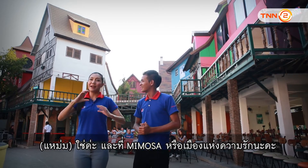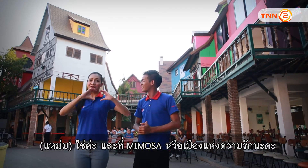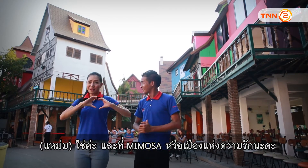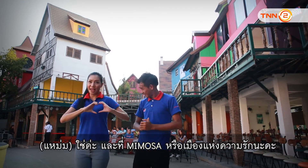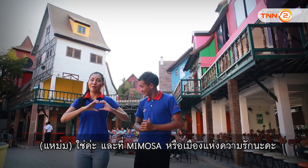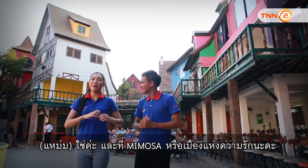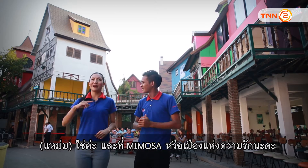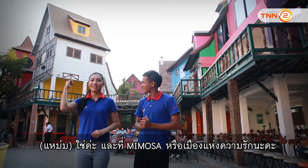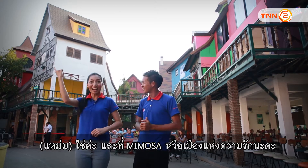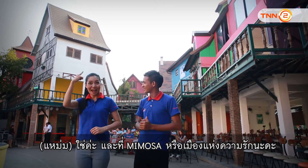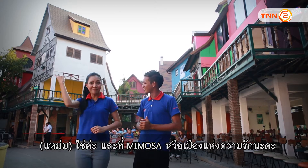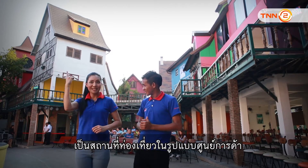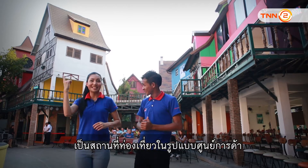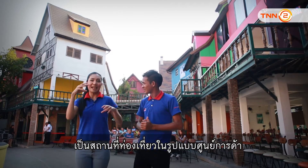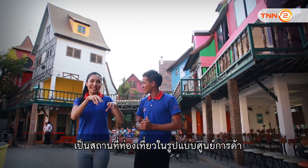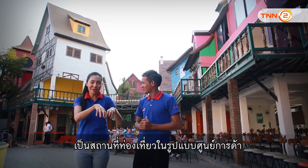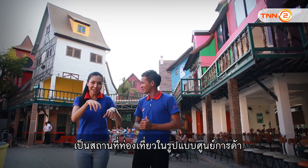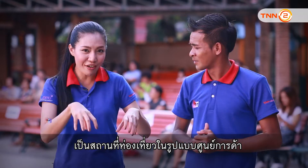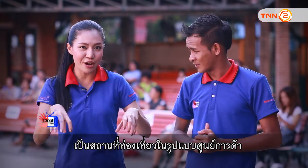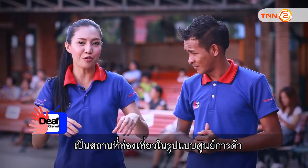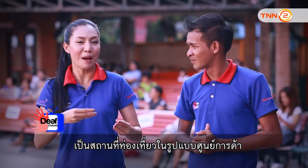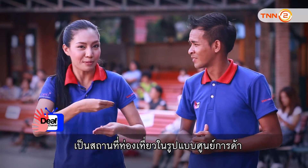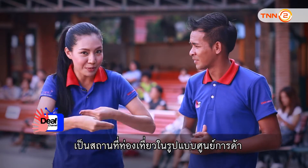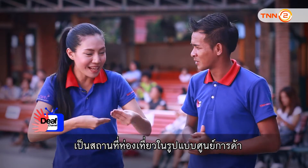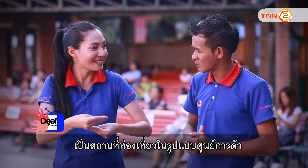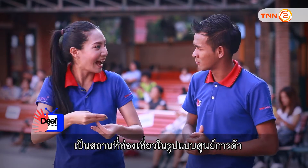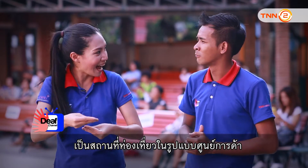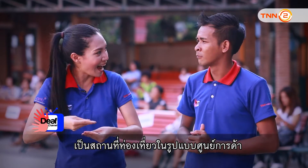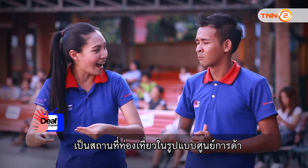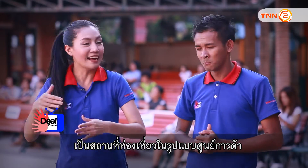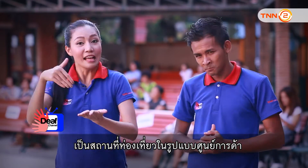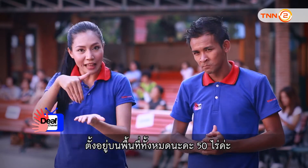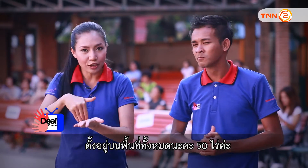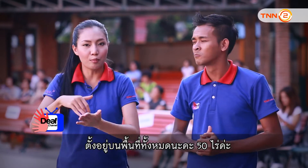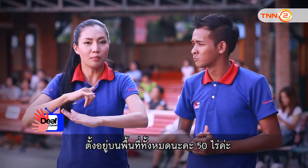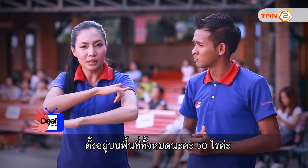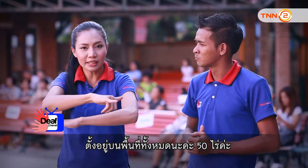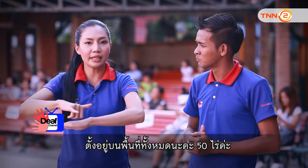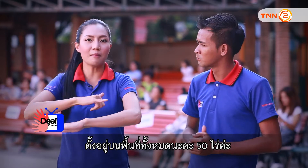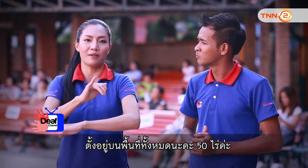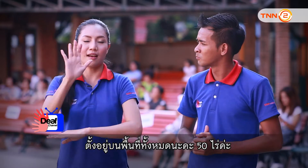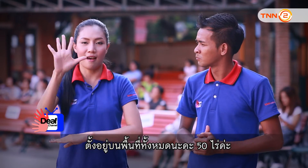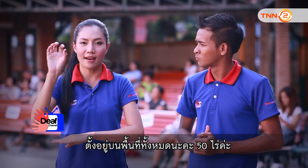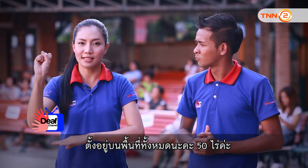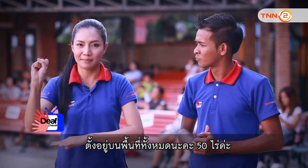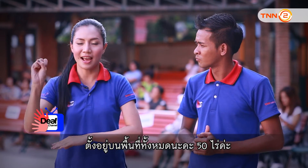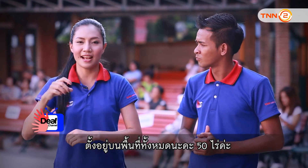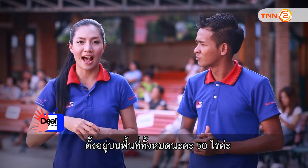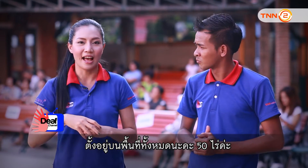หรือเมืองแห่งความรักนะคะเป็นสถานที่ท่องเที่ยวในรูปแบบศูนย์การค้าตั้งอยู่บนพื้นที่ทั้งหมดนะคะ50ไร่ค่ะ